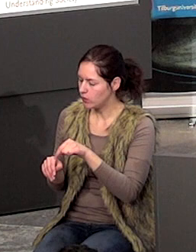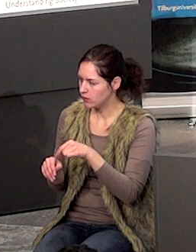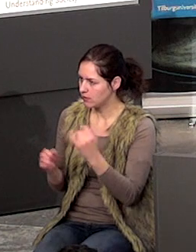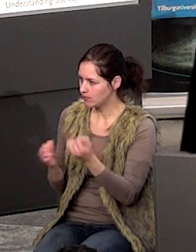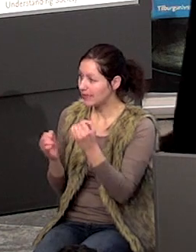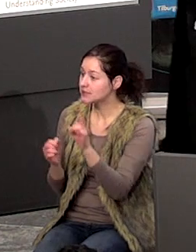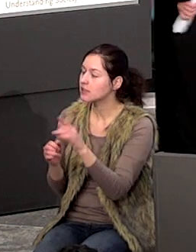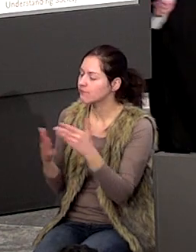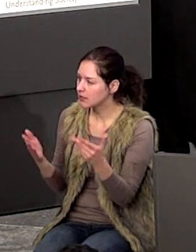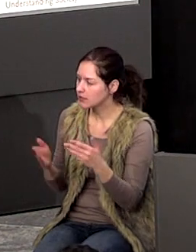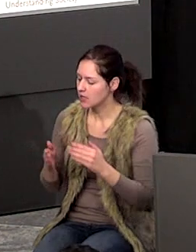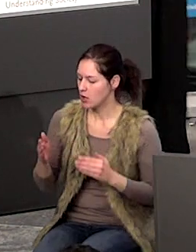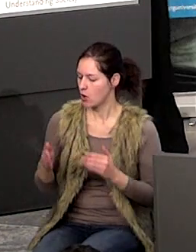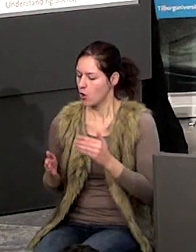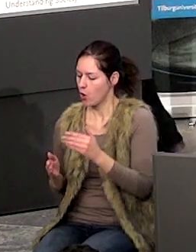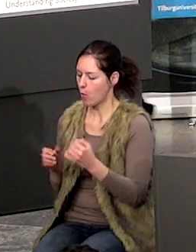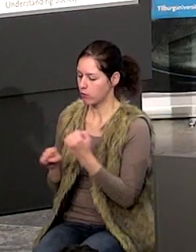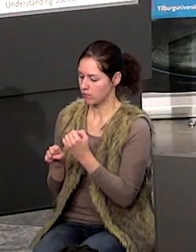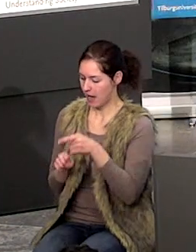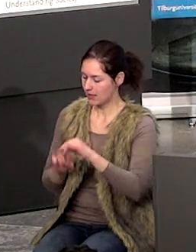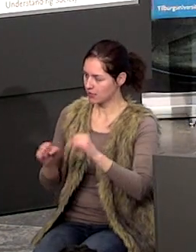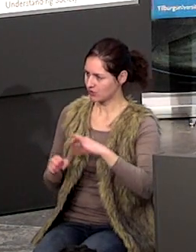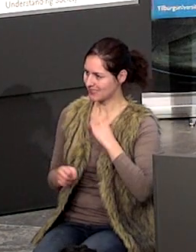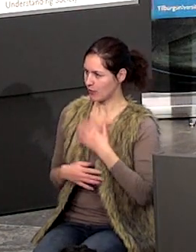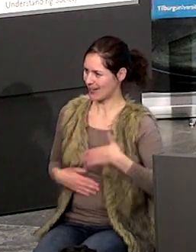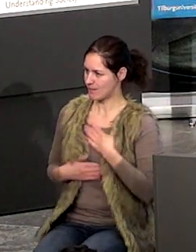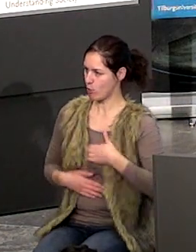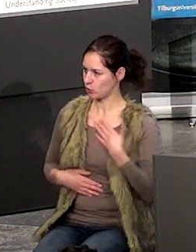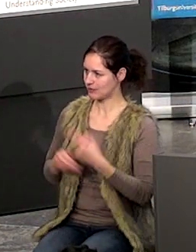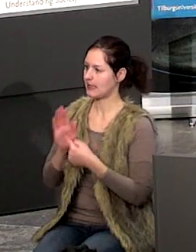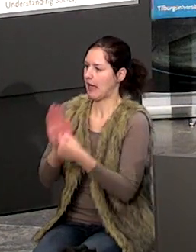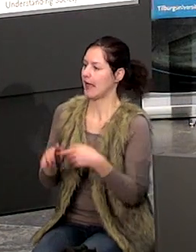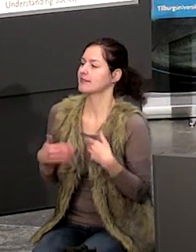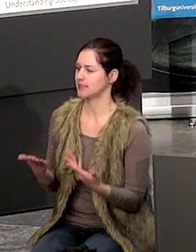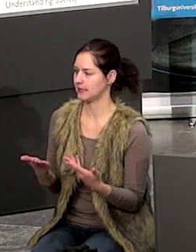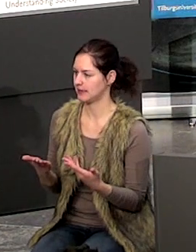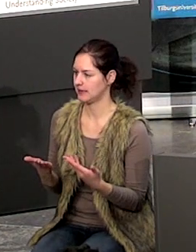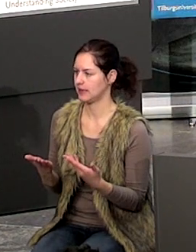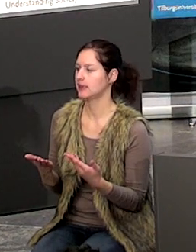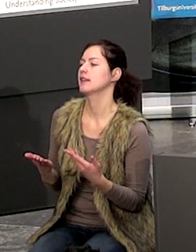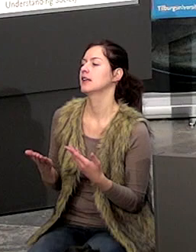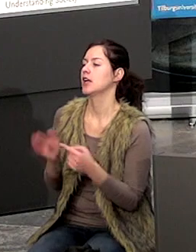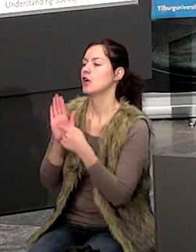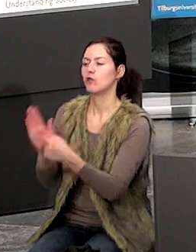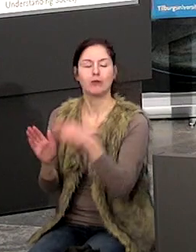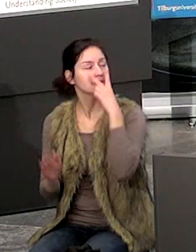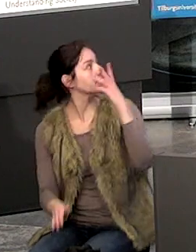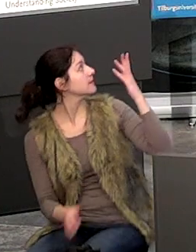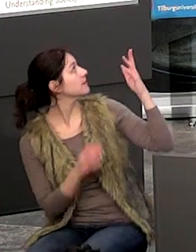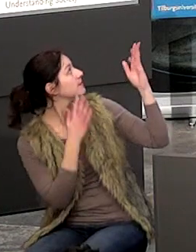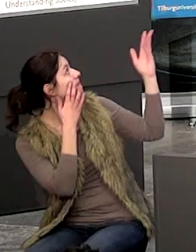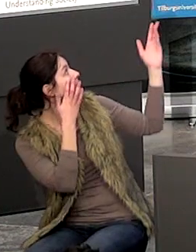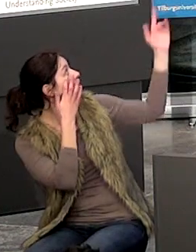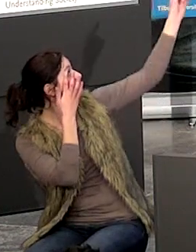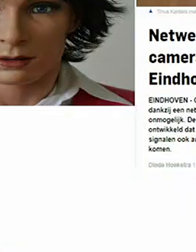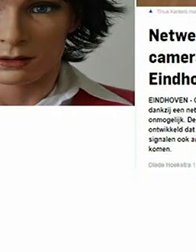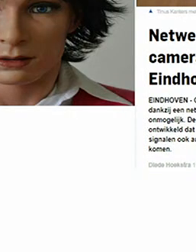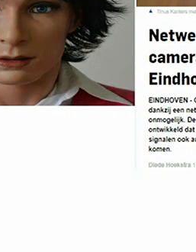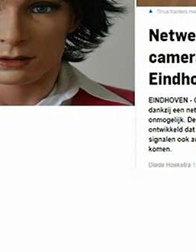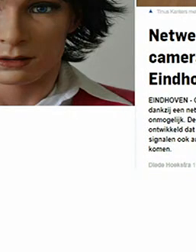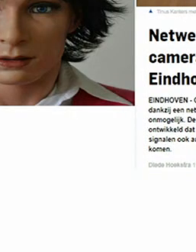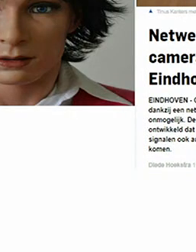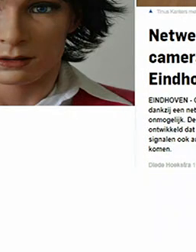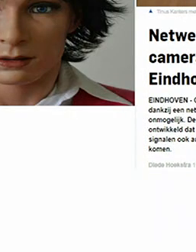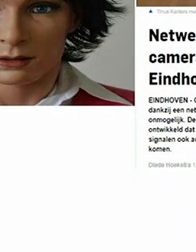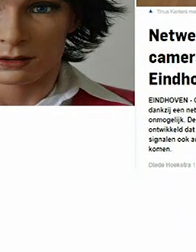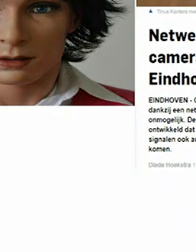is om robots te maken die emoties kunnen vertonen. Hier zie je ik geloof dat het een Koreaanse robot is.